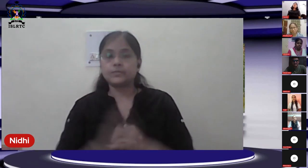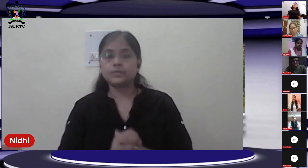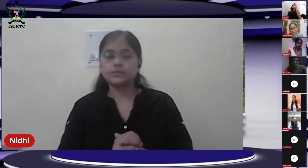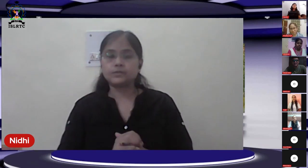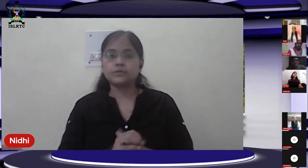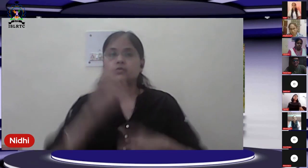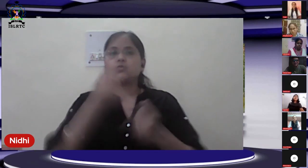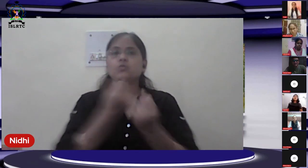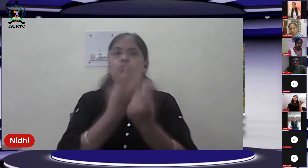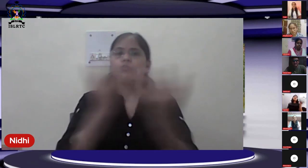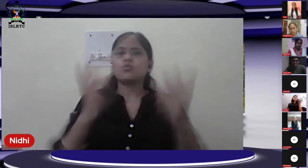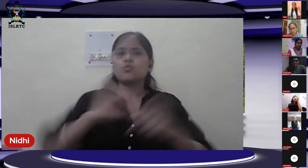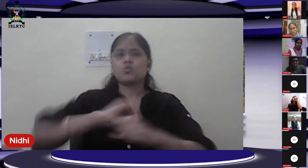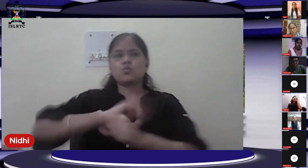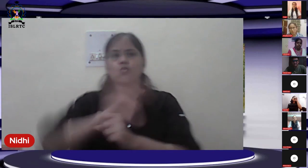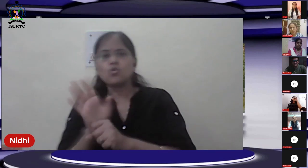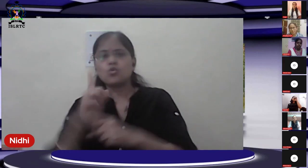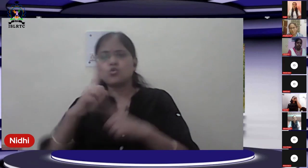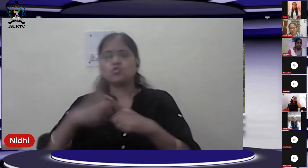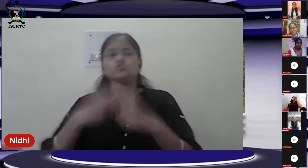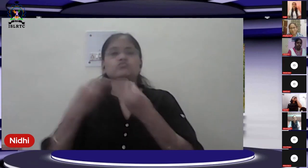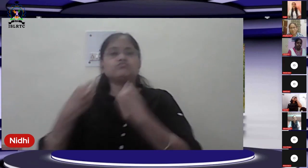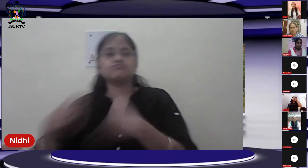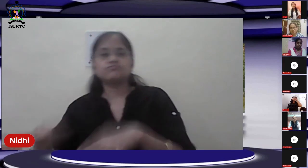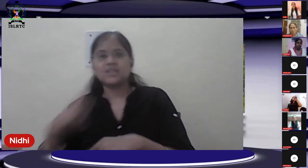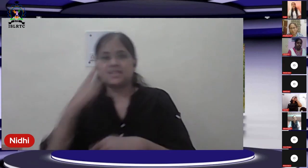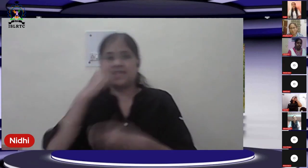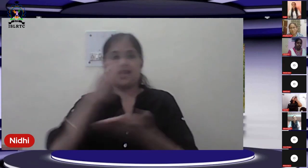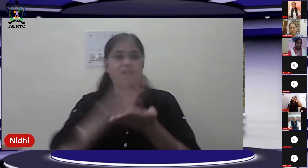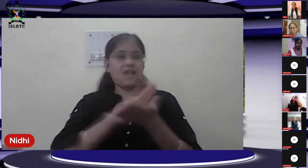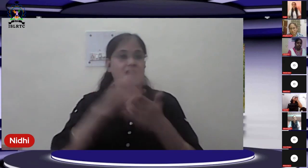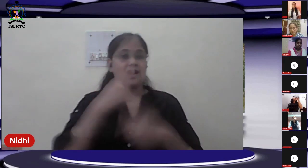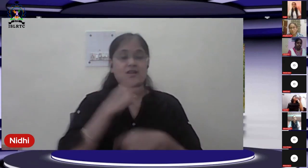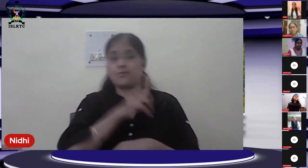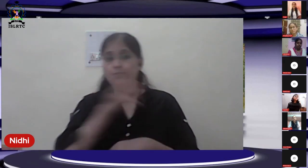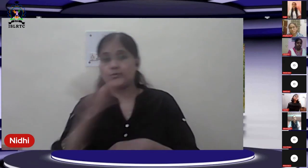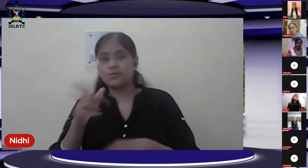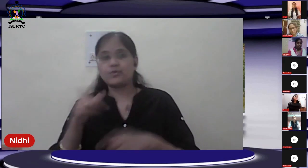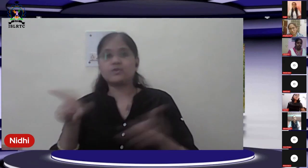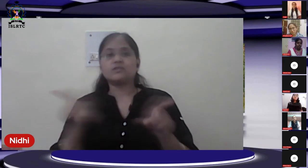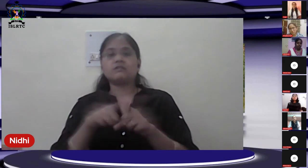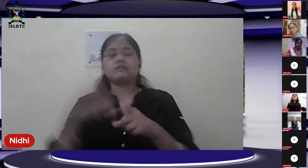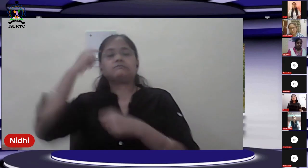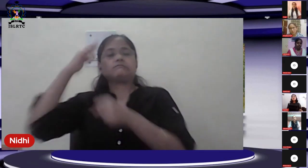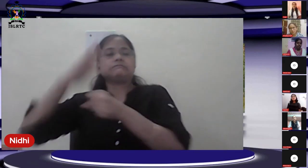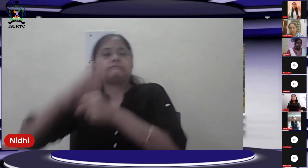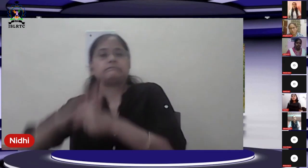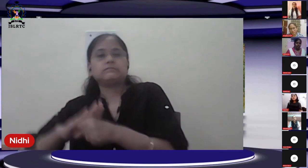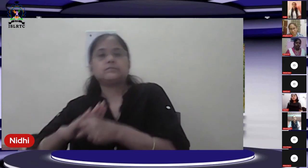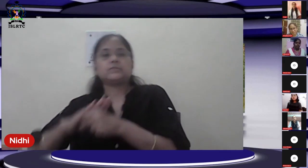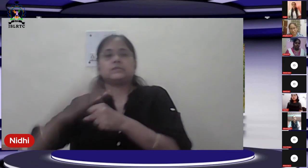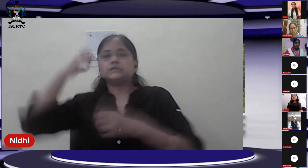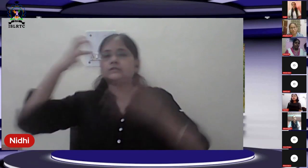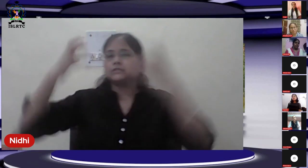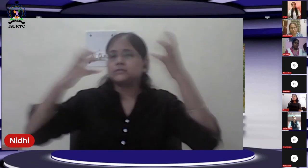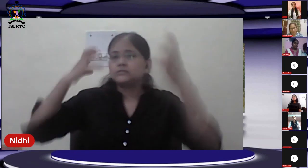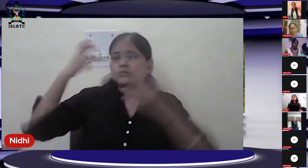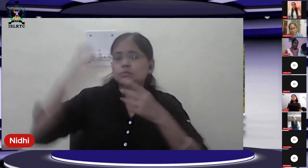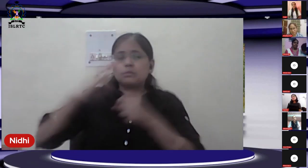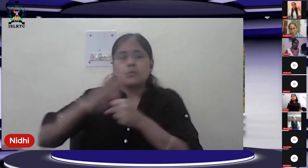में जॉब चली गई, जैसे रशिता ने अभी बताया, काफी स्ट्रेस फील हो रहा है, लोग डिप्रेशन में जा रहे हैं। सो फ्रॉम दिस योगा हम लोग